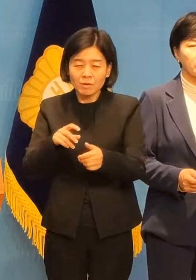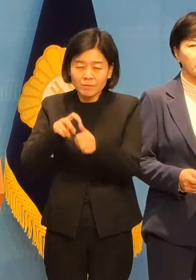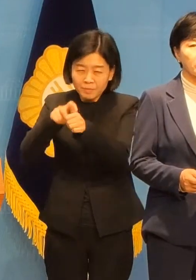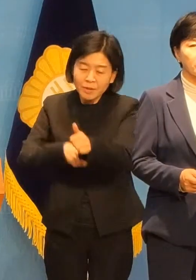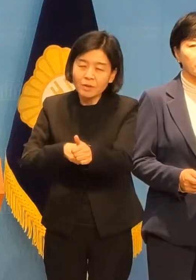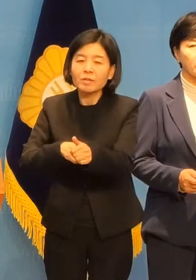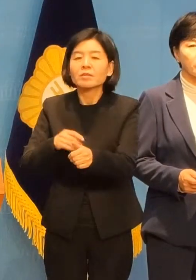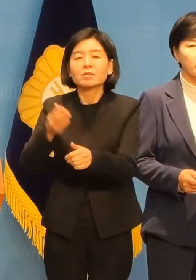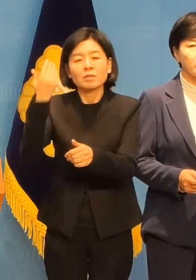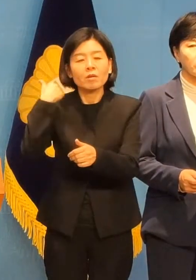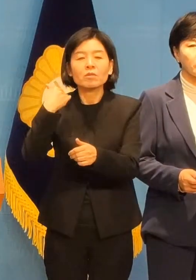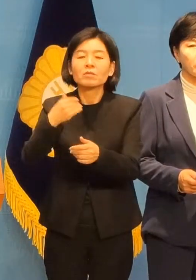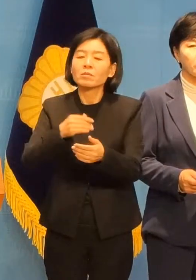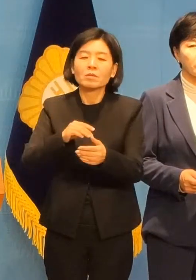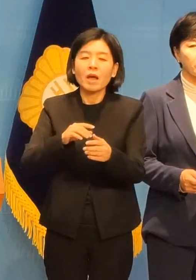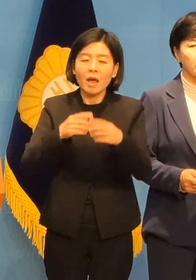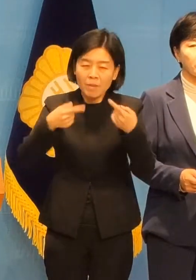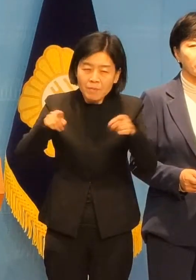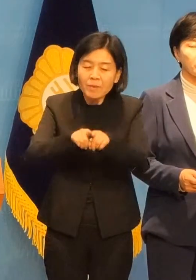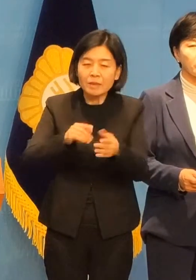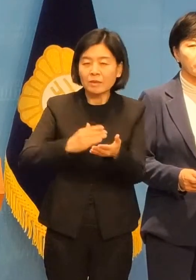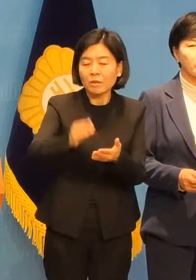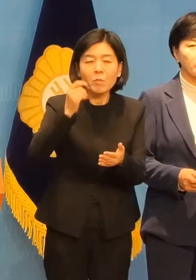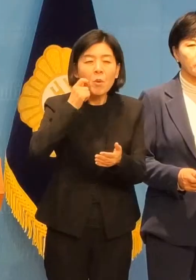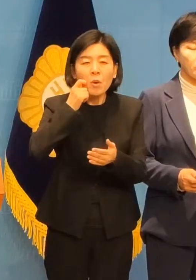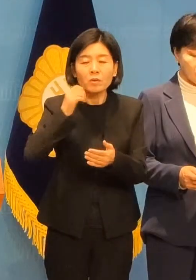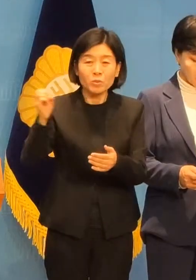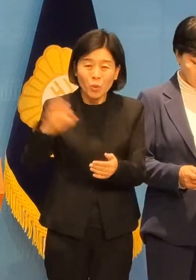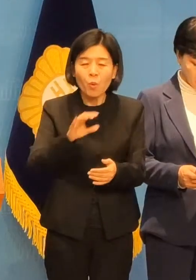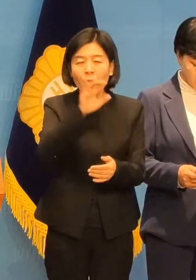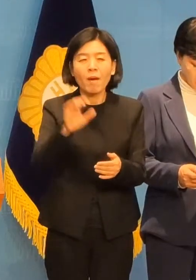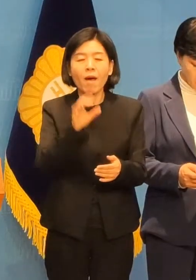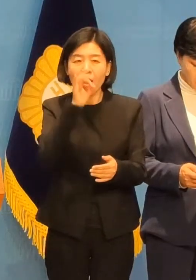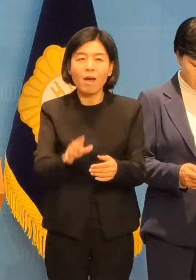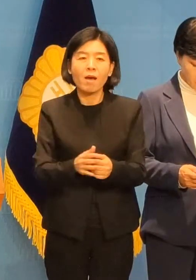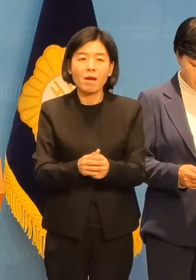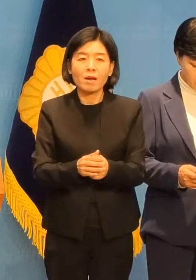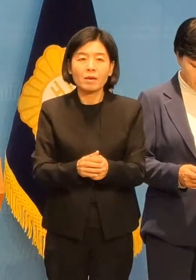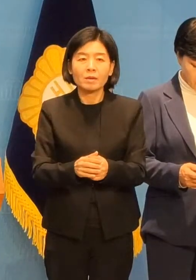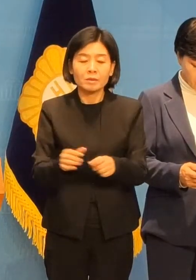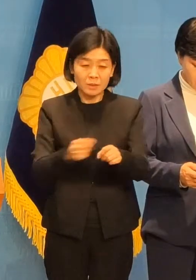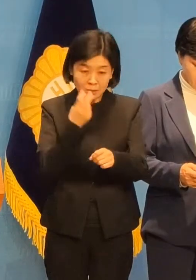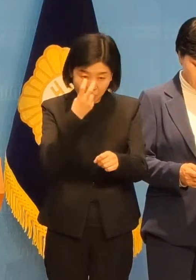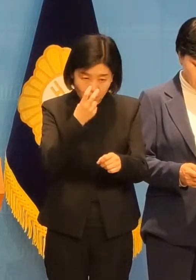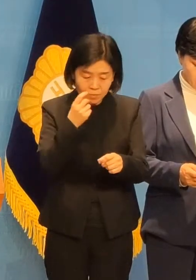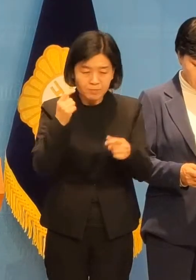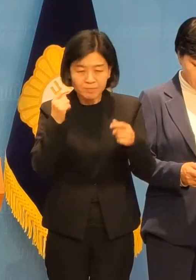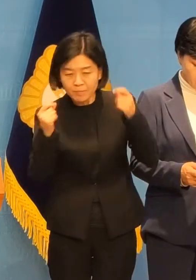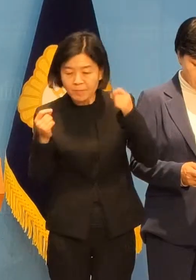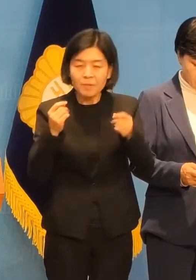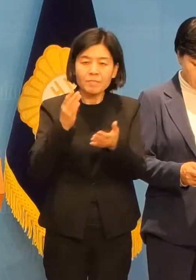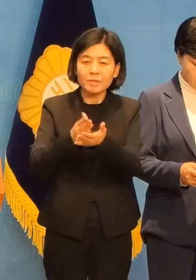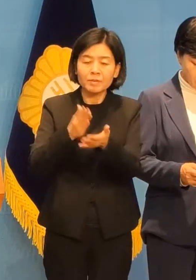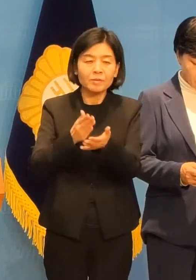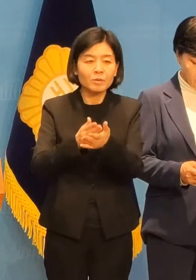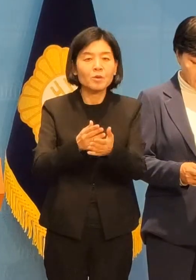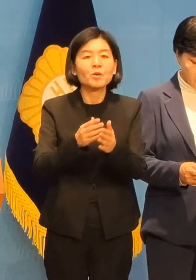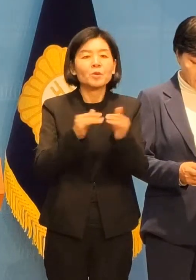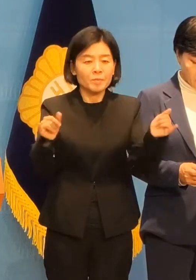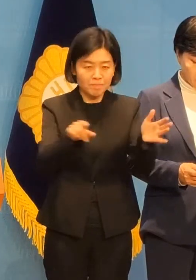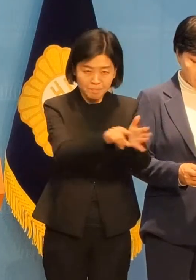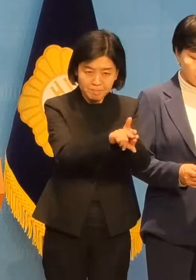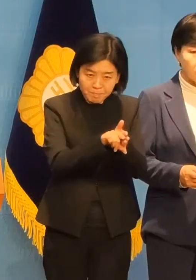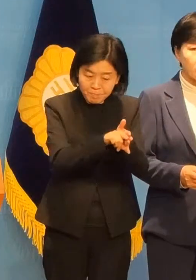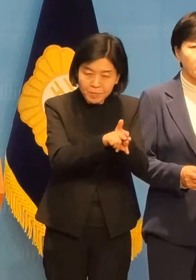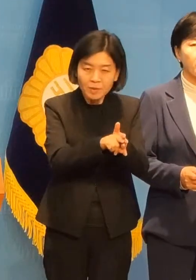더는 되풀이해서는 안 됩니다. 특검은 좌고우면 없이 오직 국민을 믿고 내란 세력을